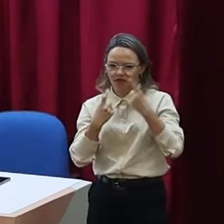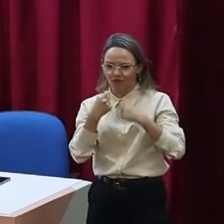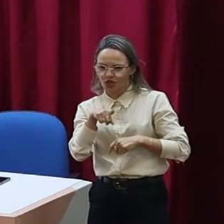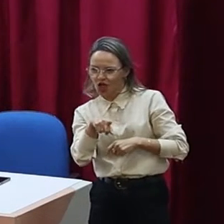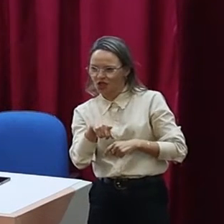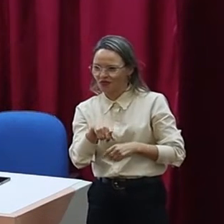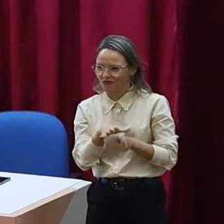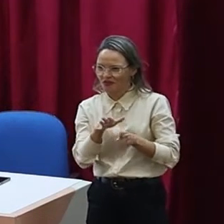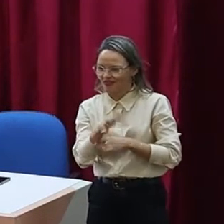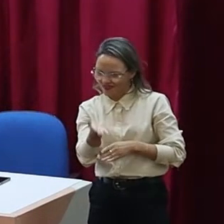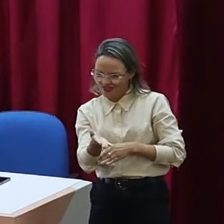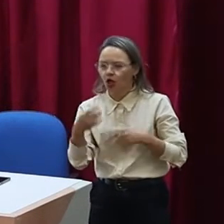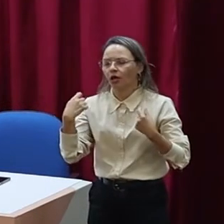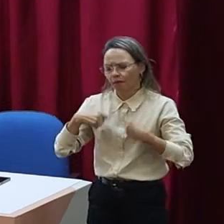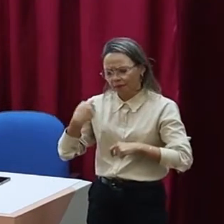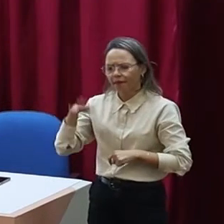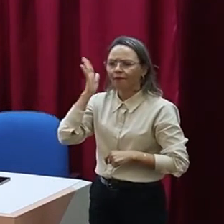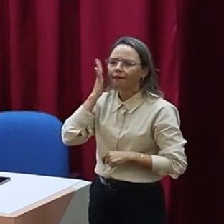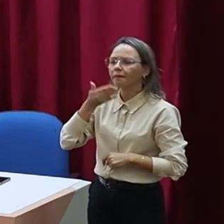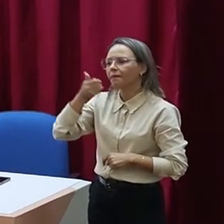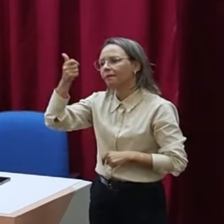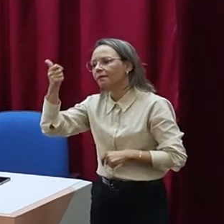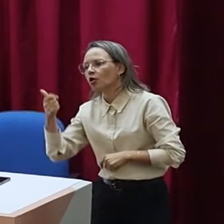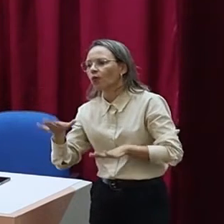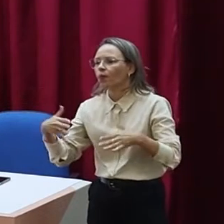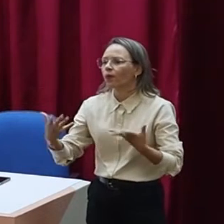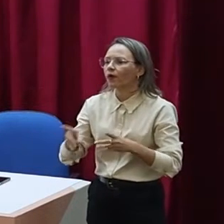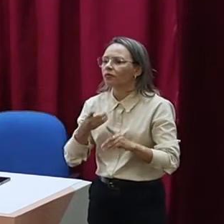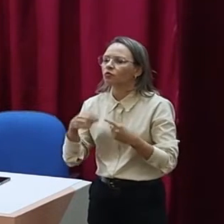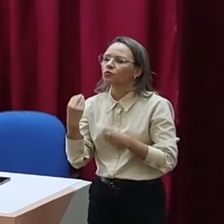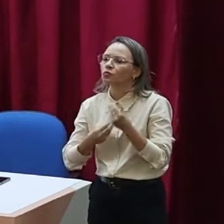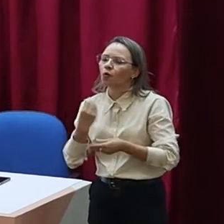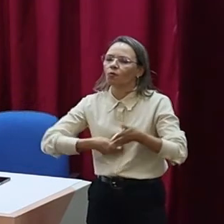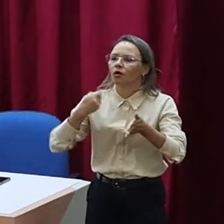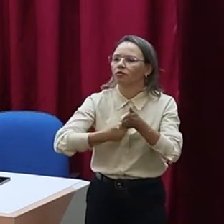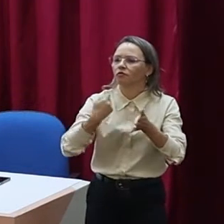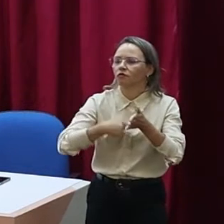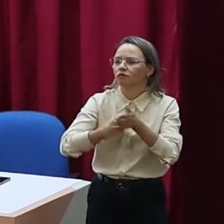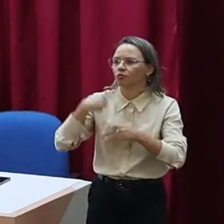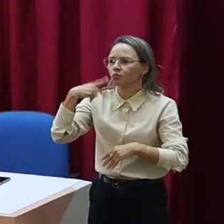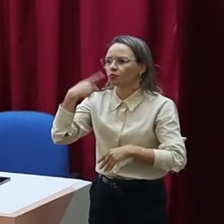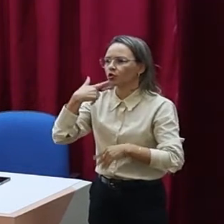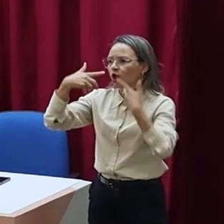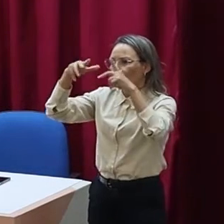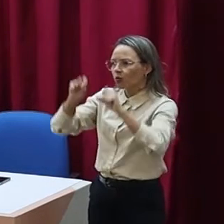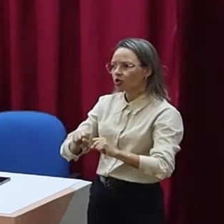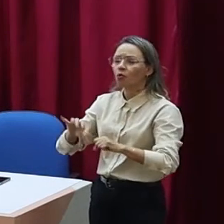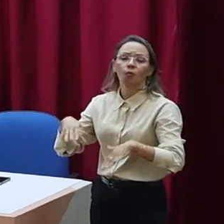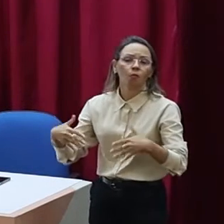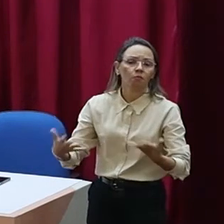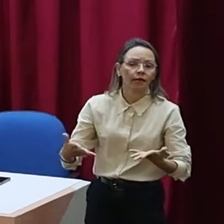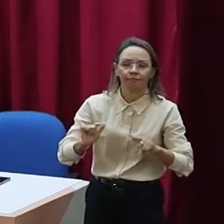orientandas, nós precisamos compreender melhor as dinâmicas do ativismo político-linguístico, para compreender quais são as